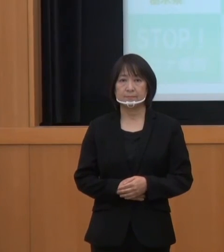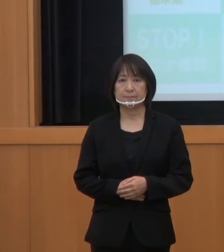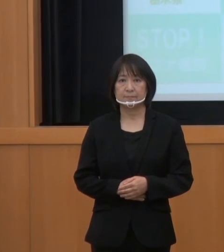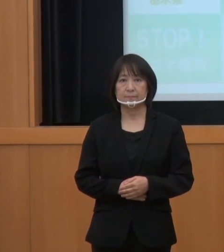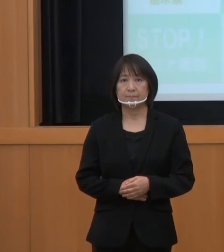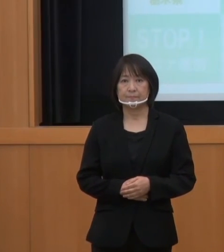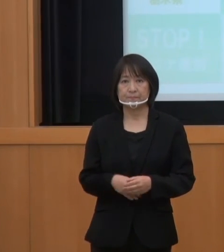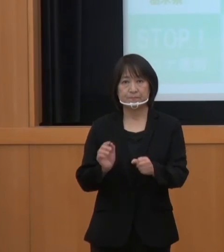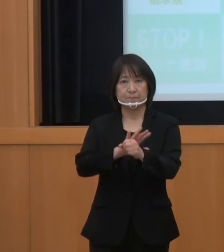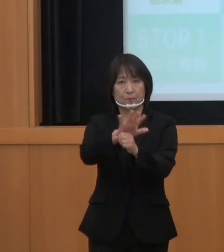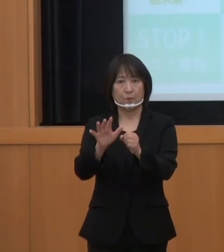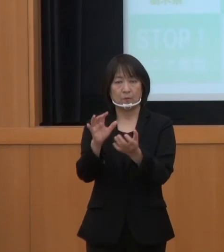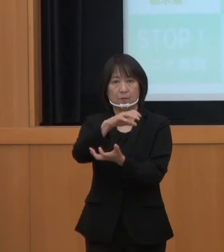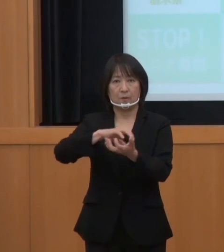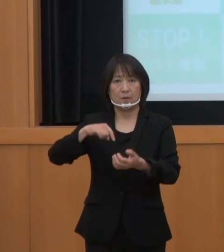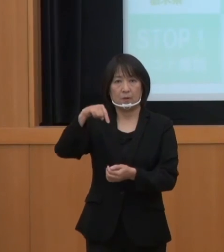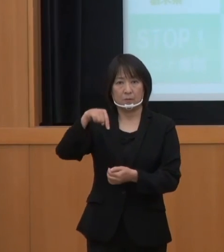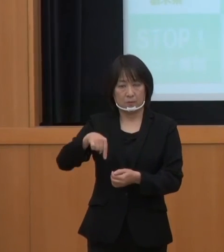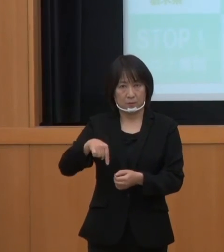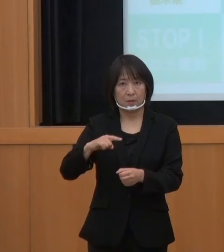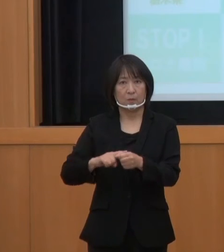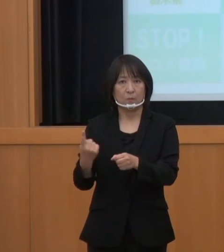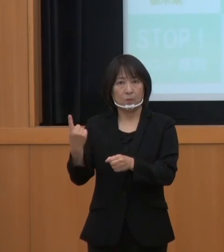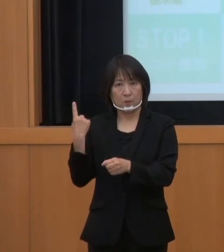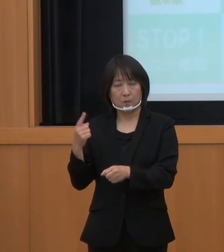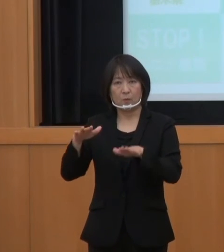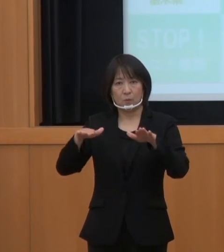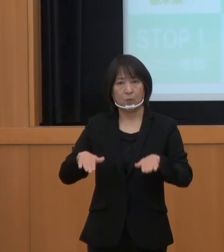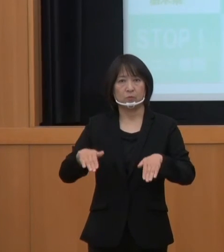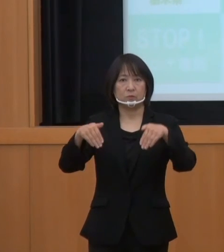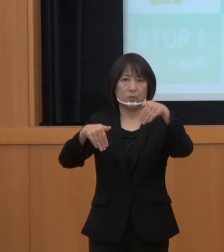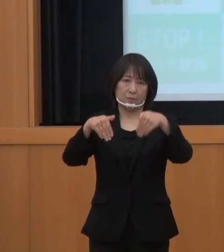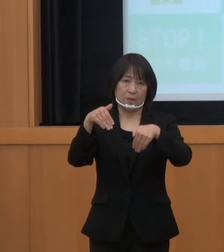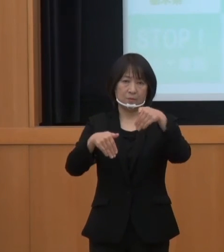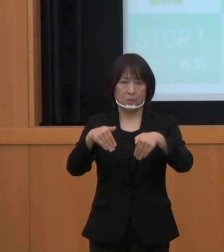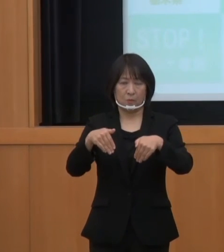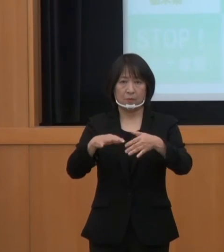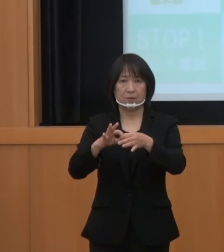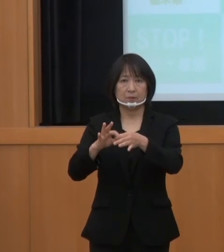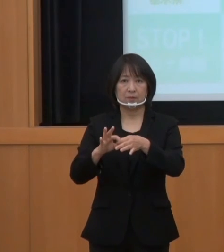まあ、コロナ禍の中での昨年そして今年の選挙は、